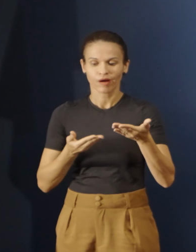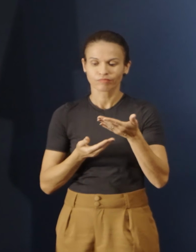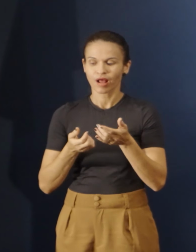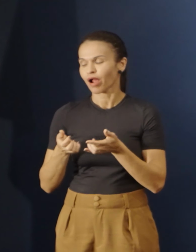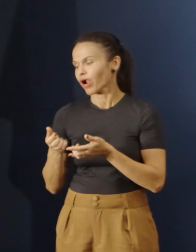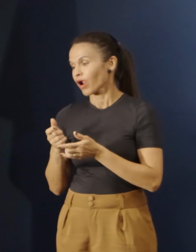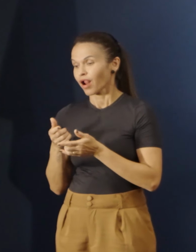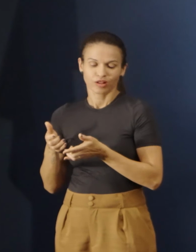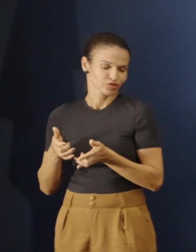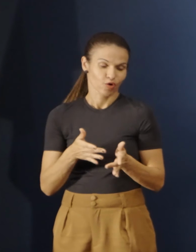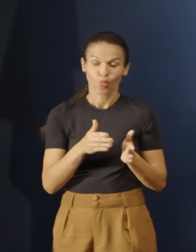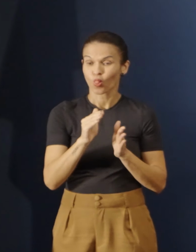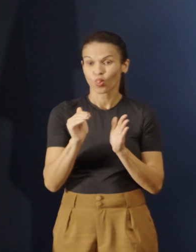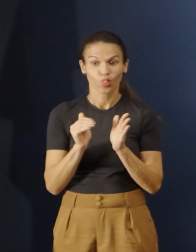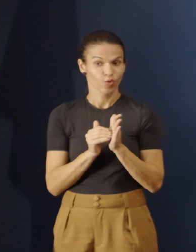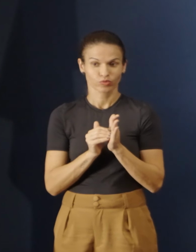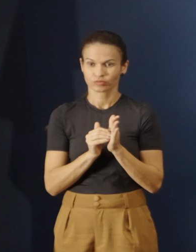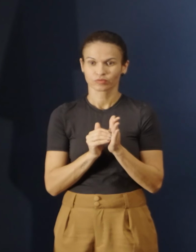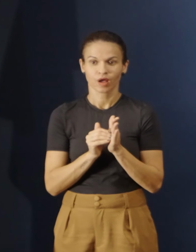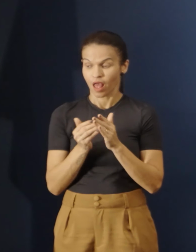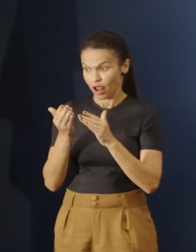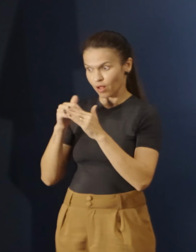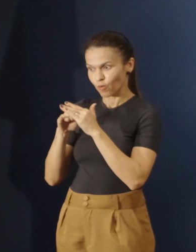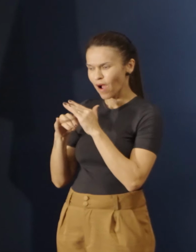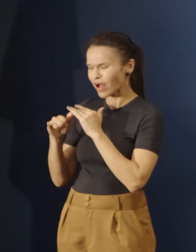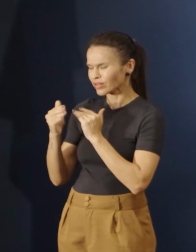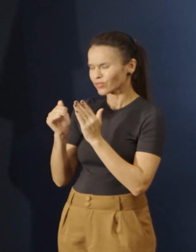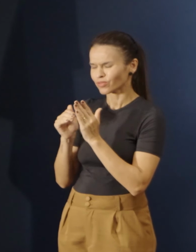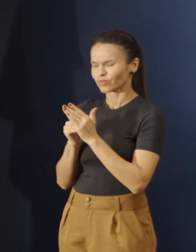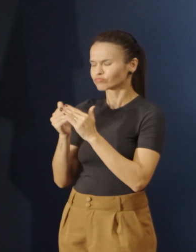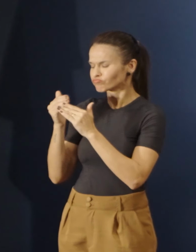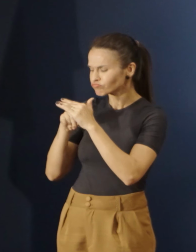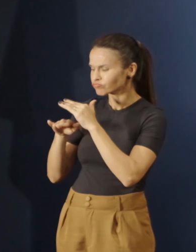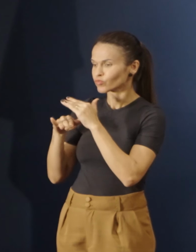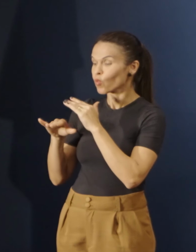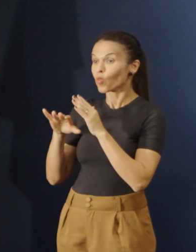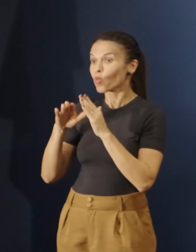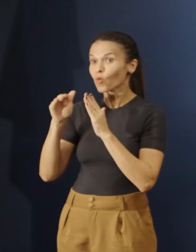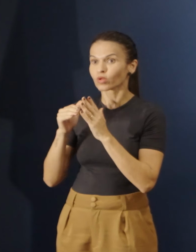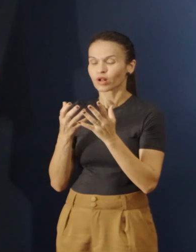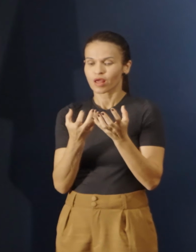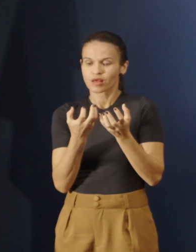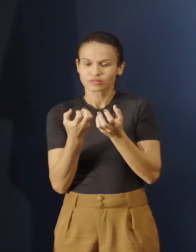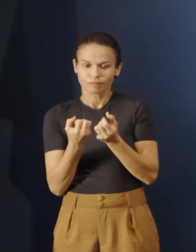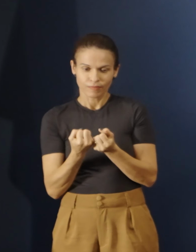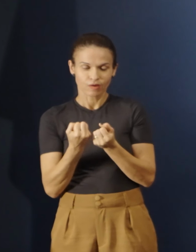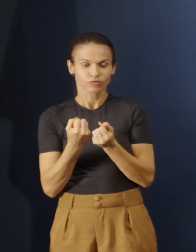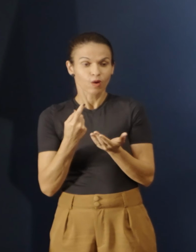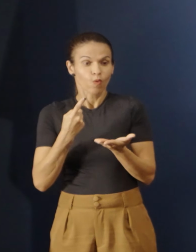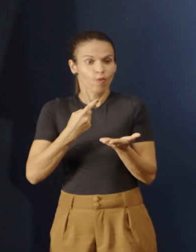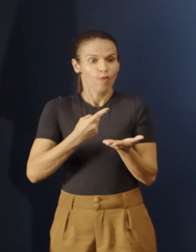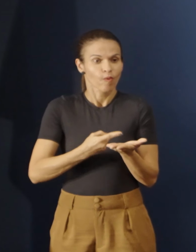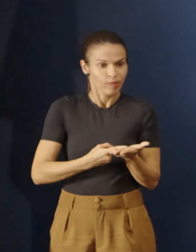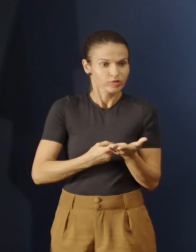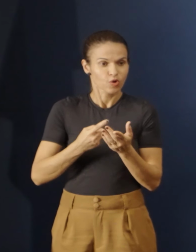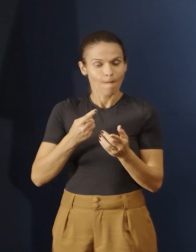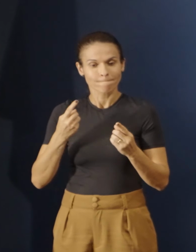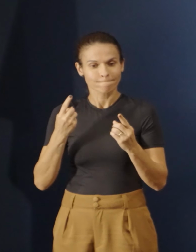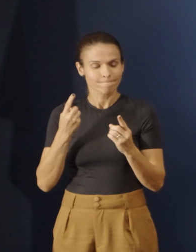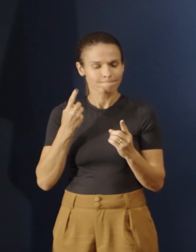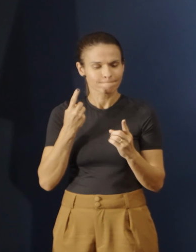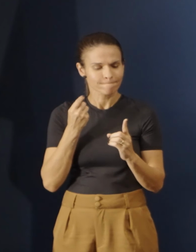joga praticamente quase tudo fora dele. Ele guarda tudo dela. No arquivo dele está tudo que ele recebeu dela. Então tem isso também, o compromisso que a gente chama de pacto